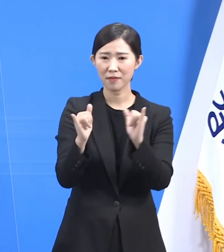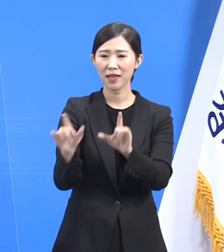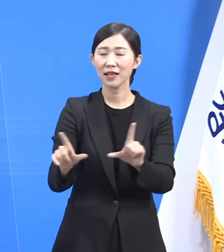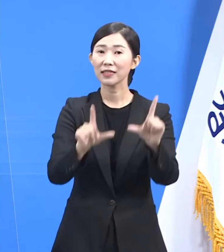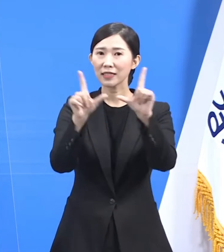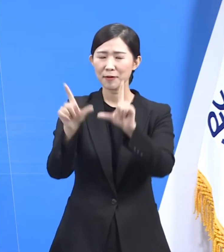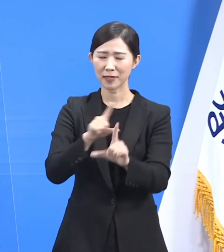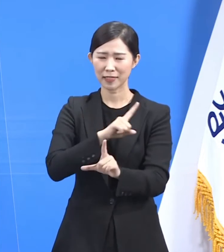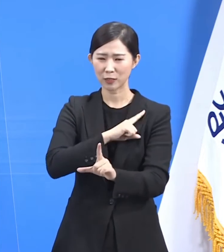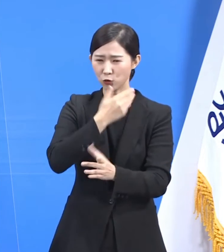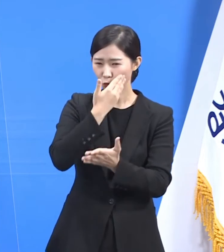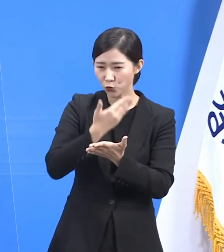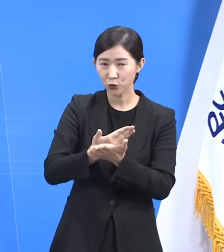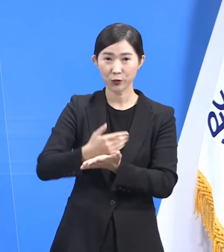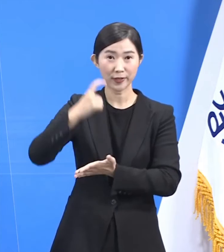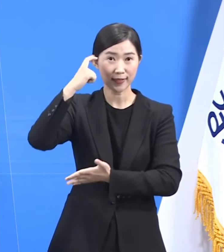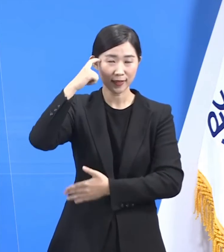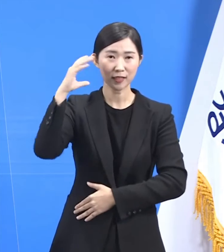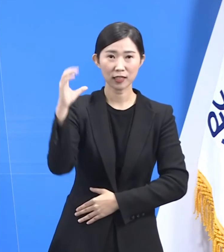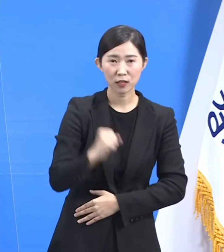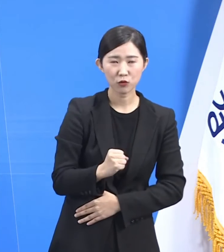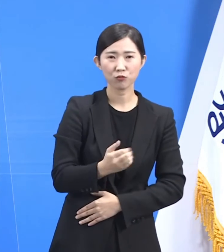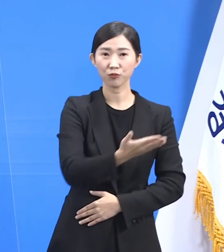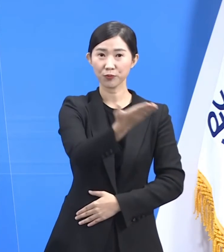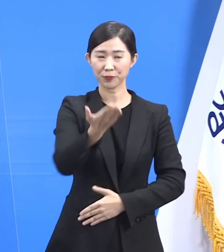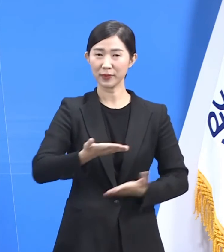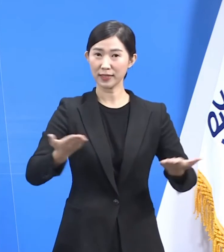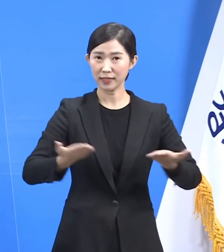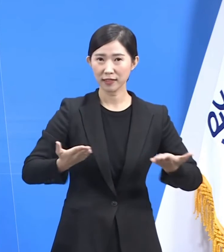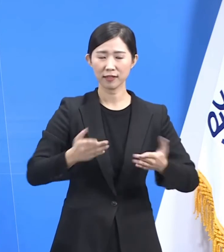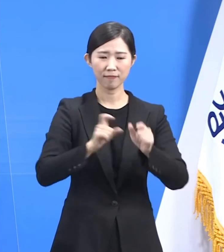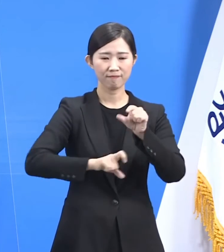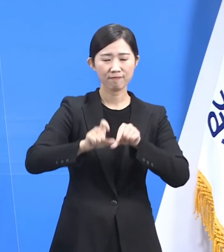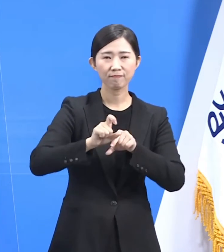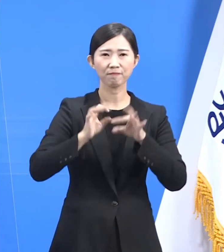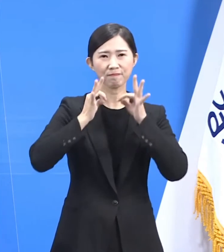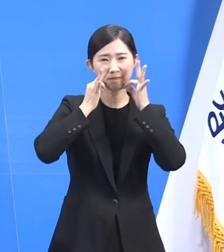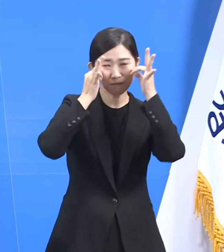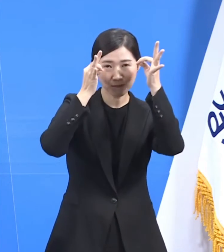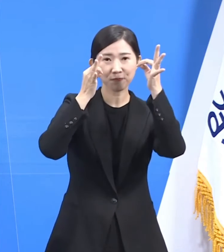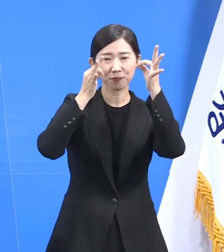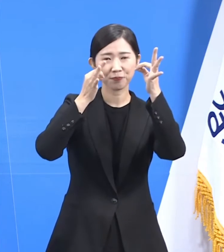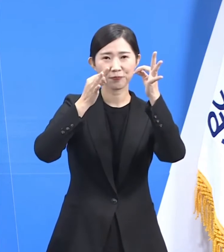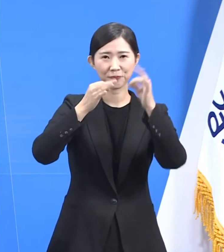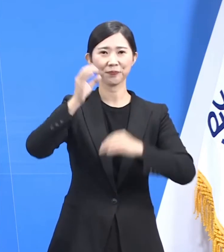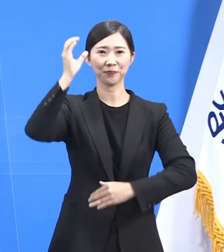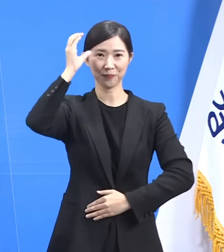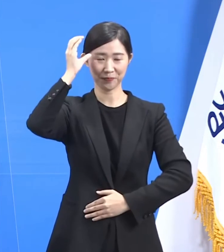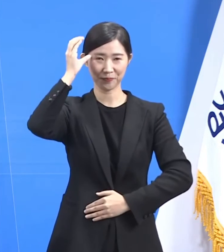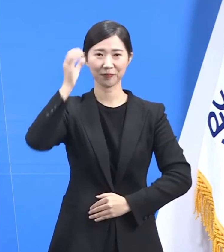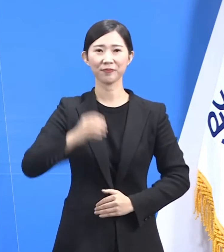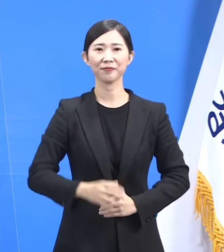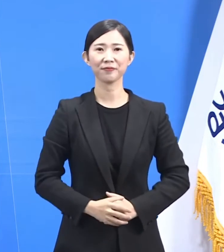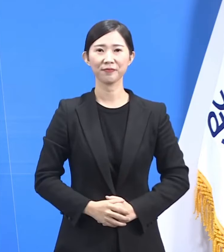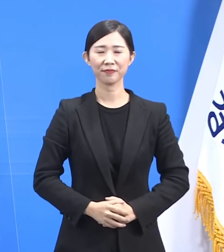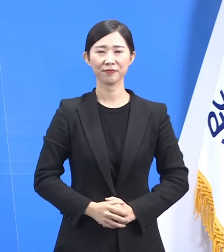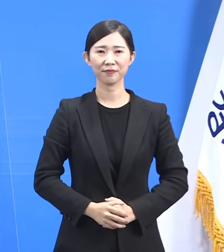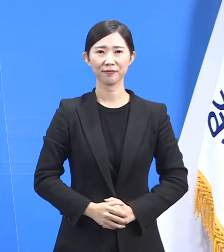두는 공직자로서의 본분에 더욱더 충실해 주시기를 기대합니다.